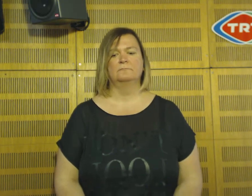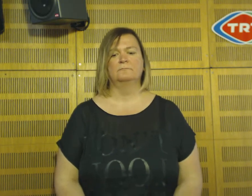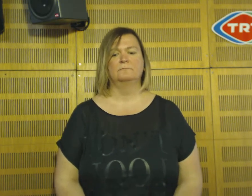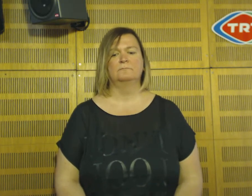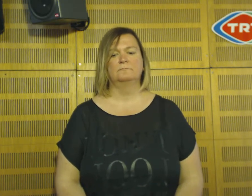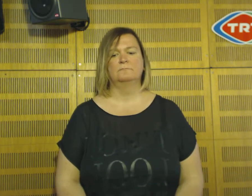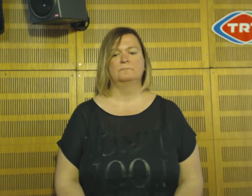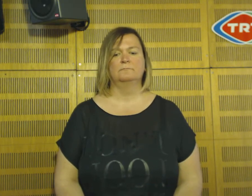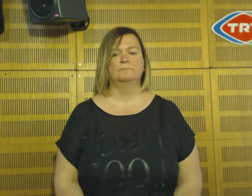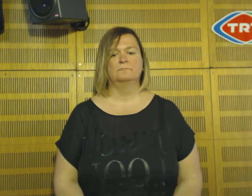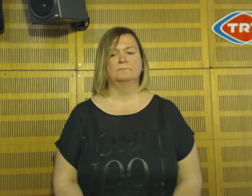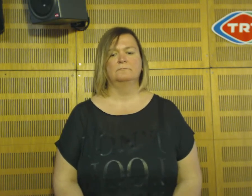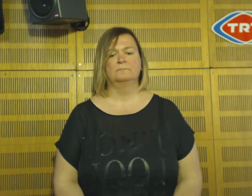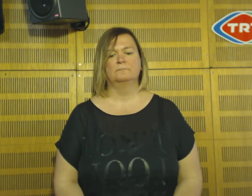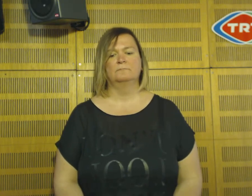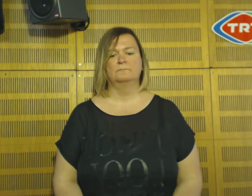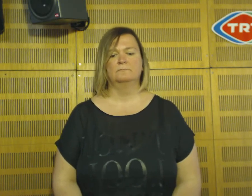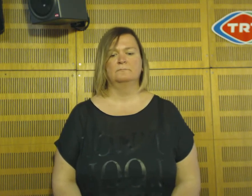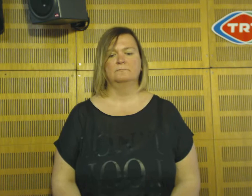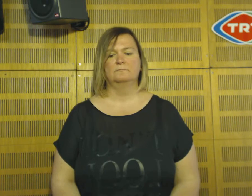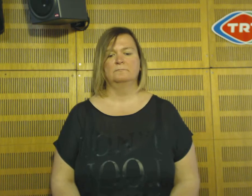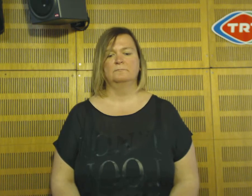güneşi suyu olmak.